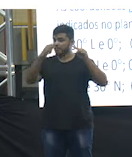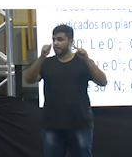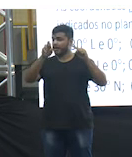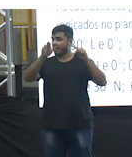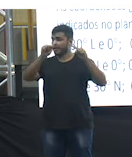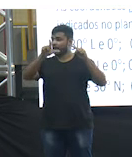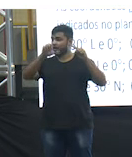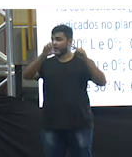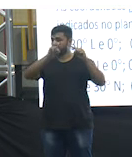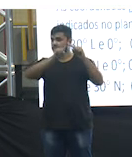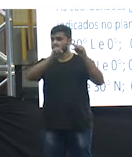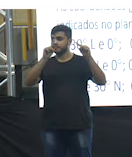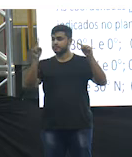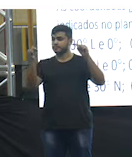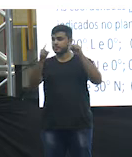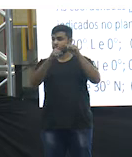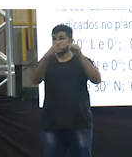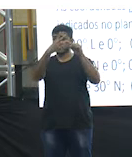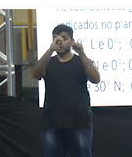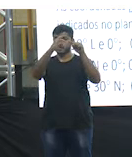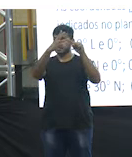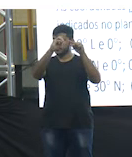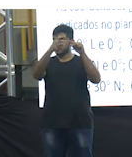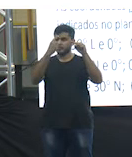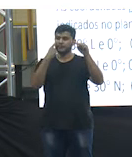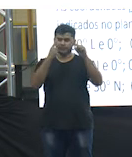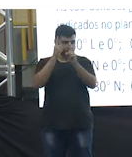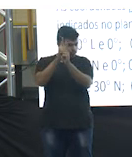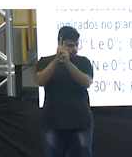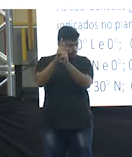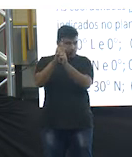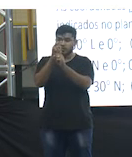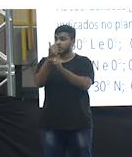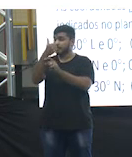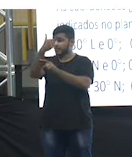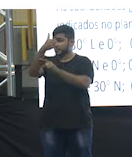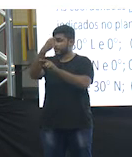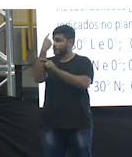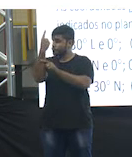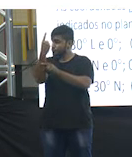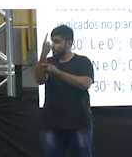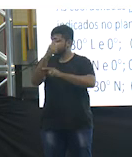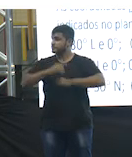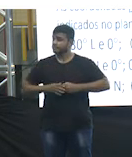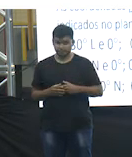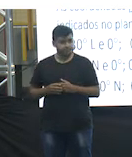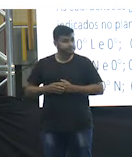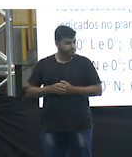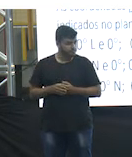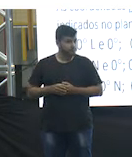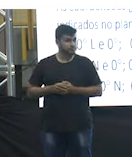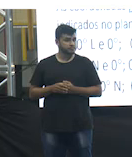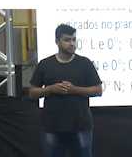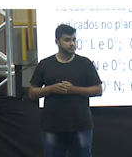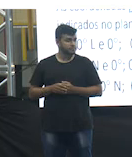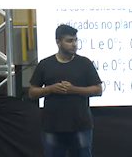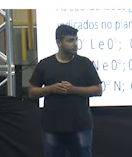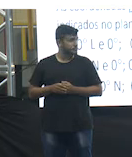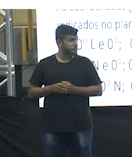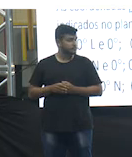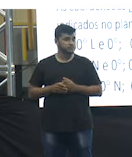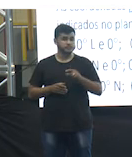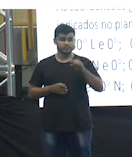deitada. Olha aqui, 30 graus. Concorda? Tranquilo. Ponto 1. Ponto